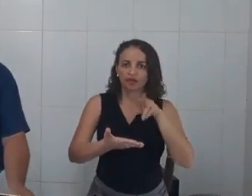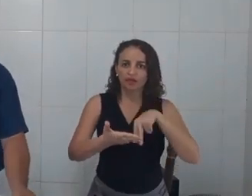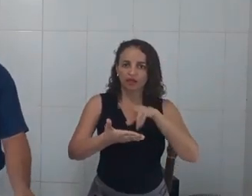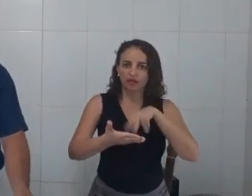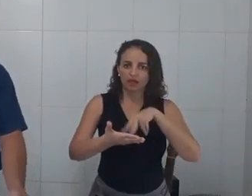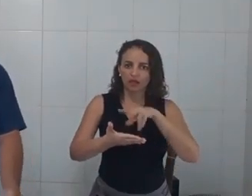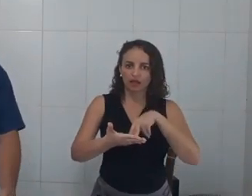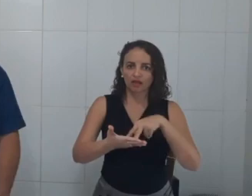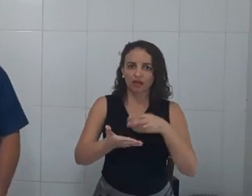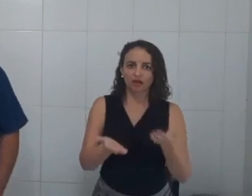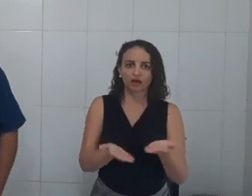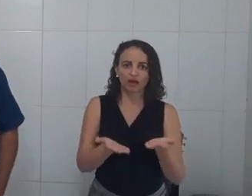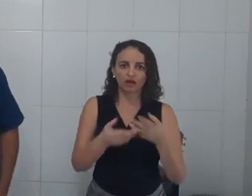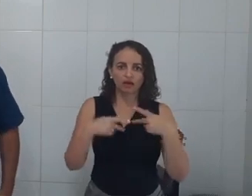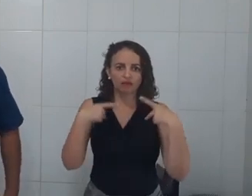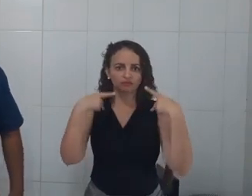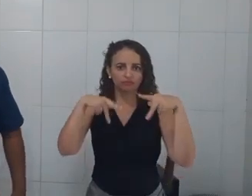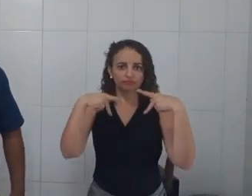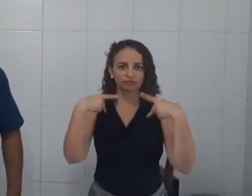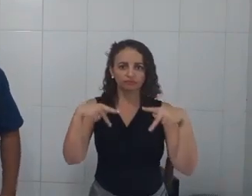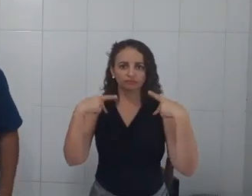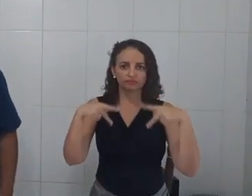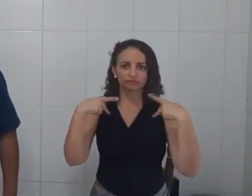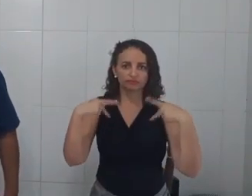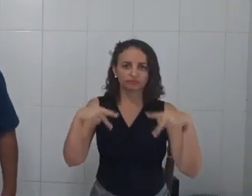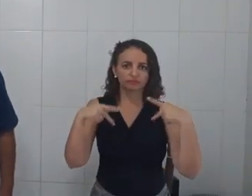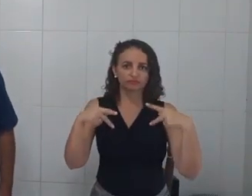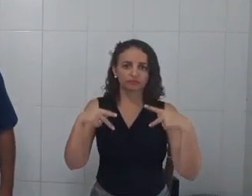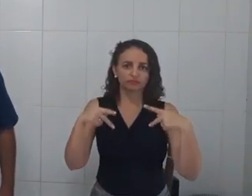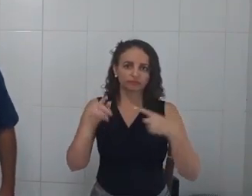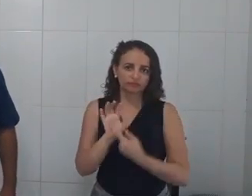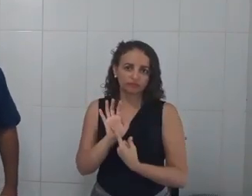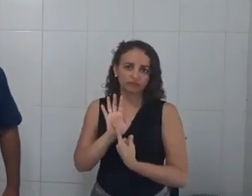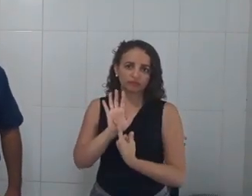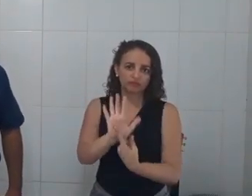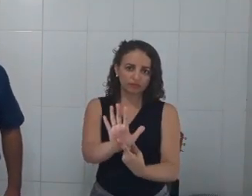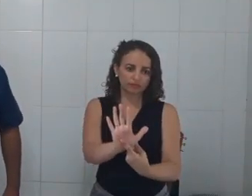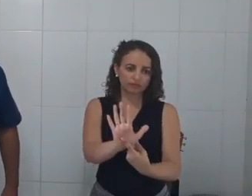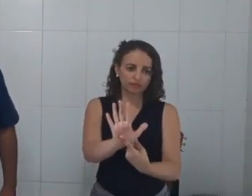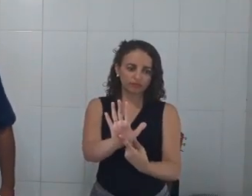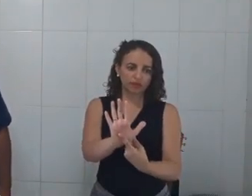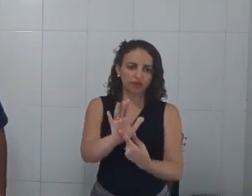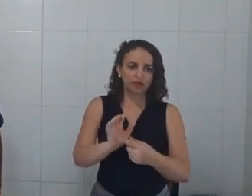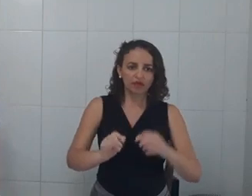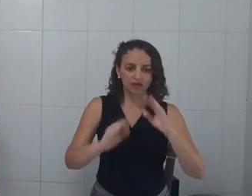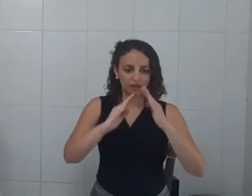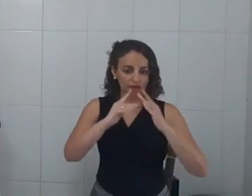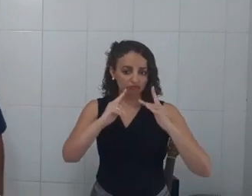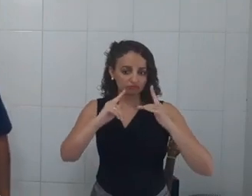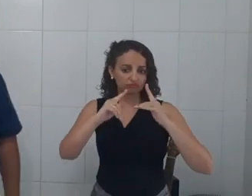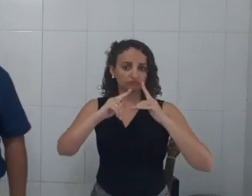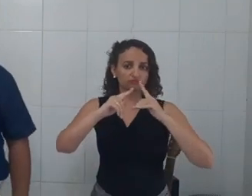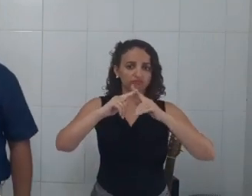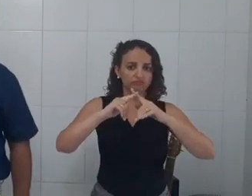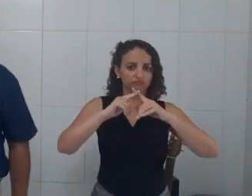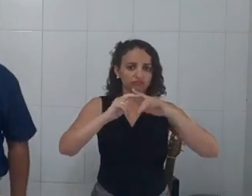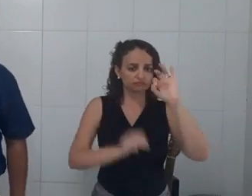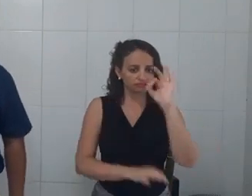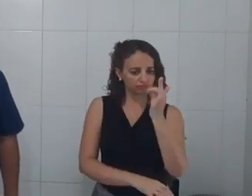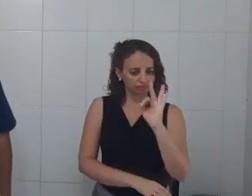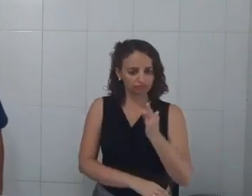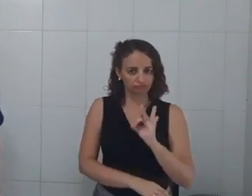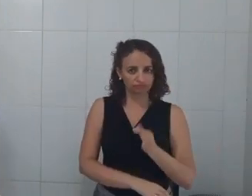mensagem nesta noite, o modelo de uma igreja ideal. Então nós vamos ver 1